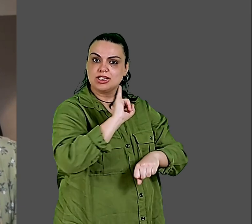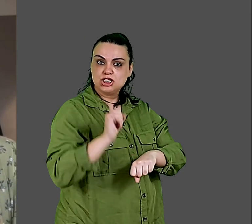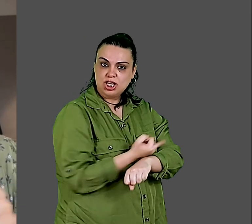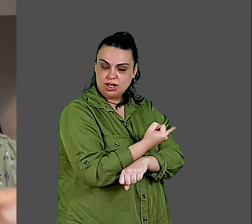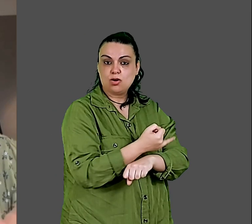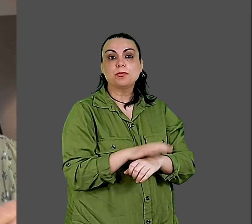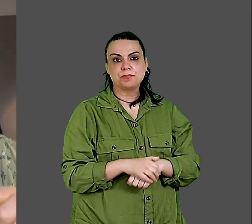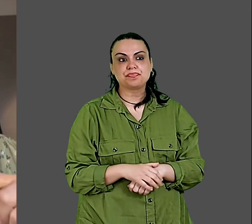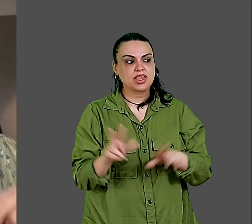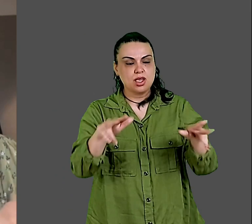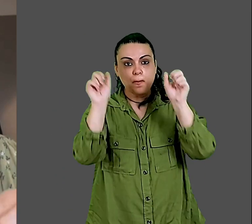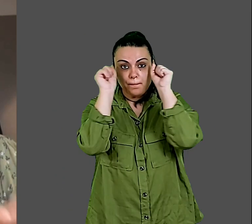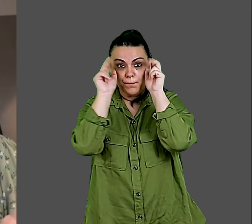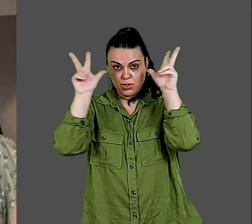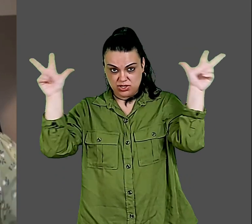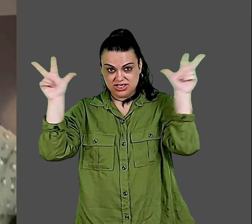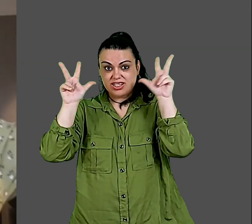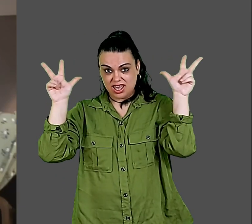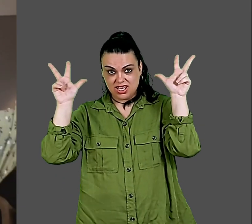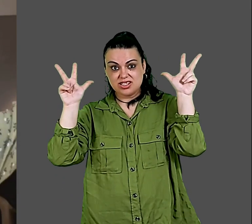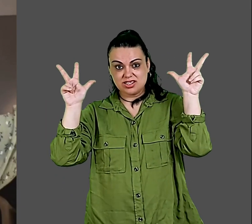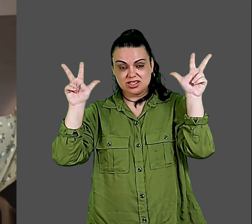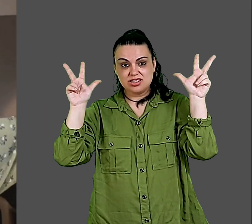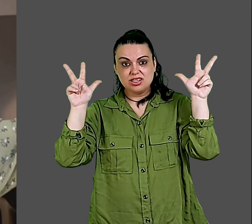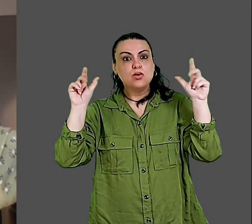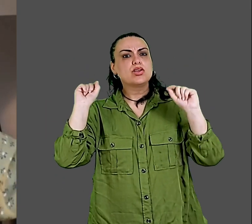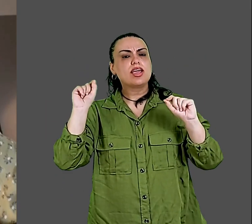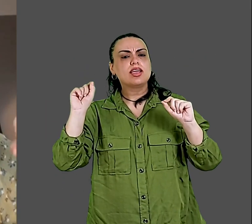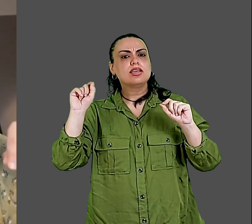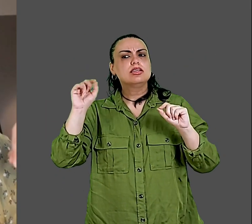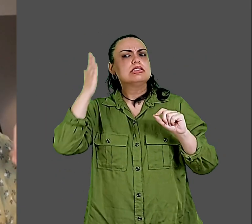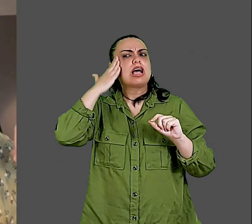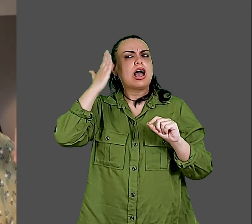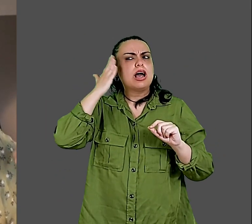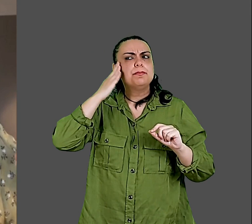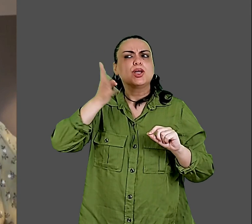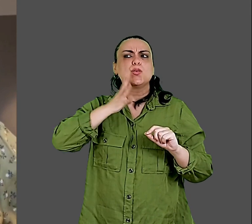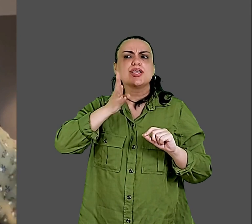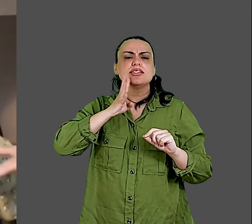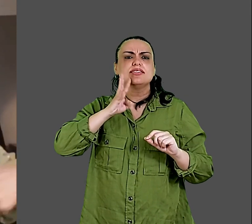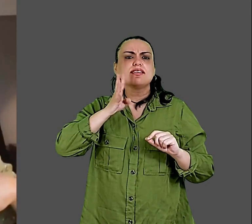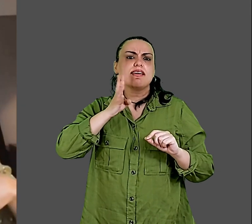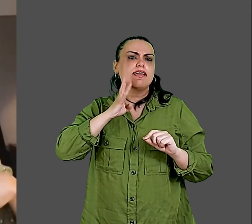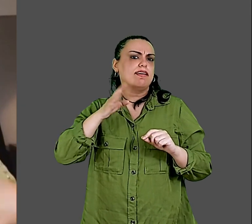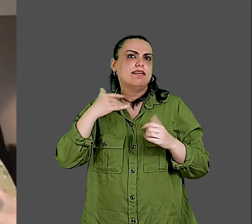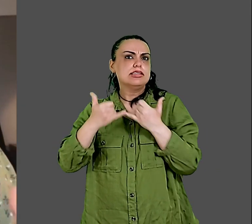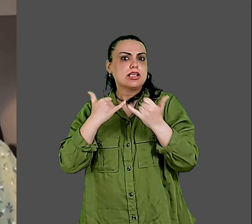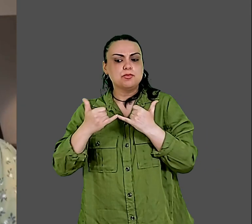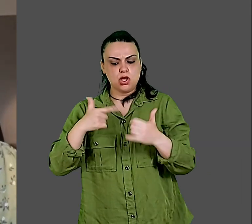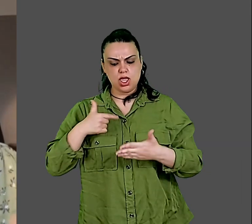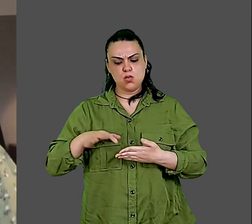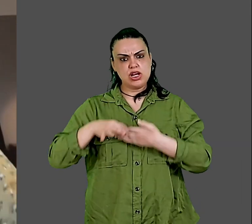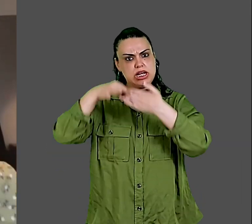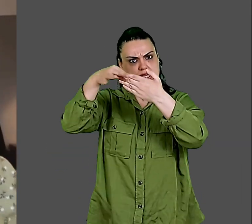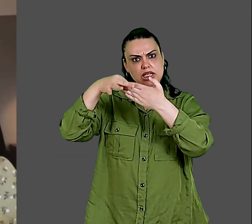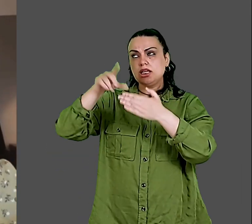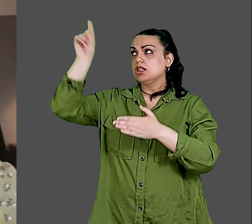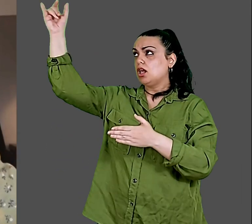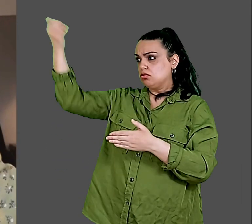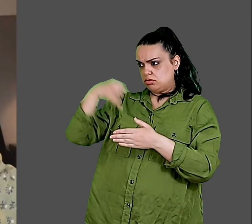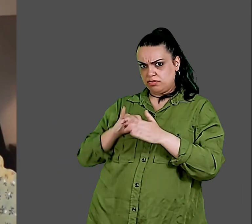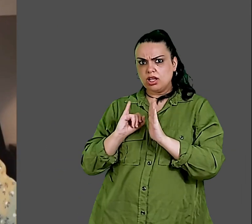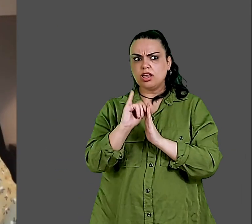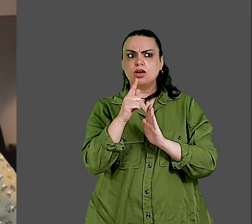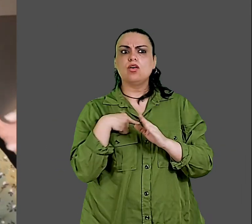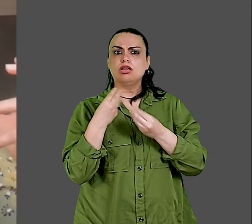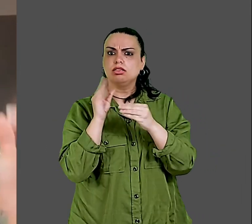de Moisés saber quem é Deus para eles, ou seja, antes dele se colocar como um intermediário de Deus para